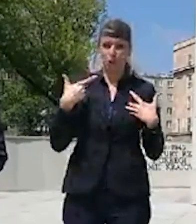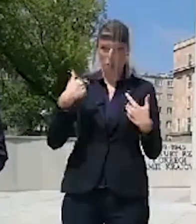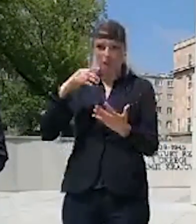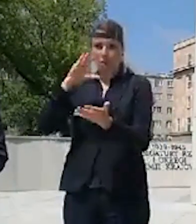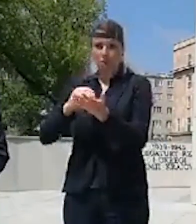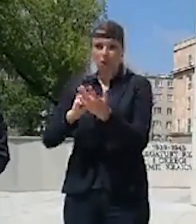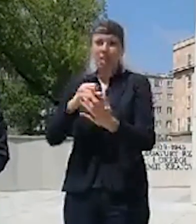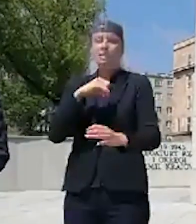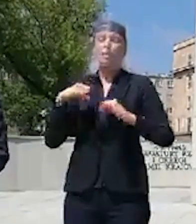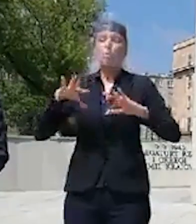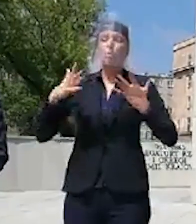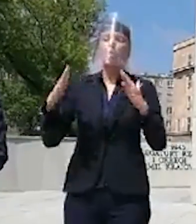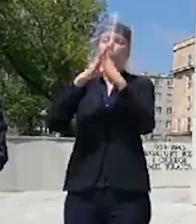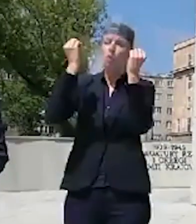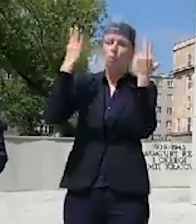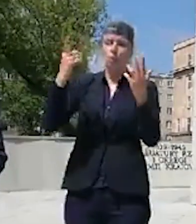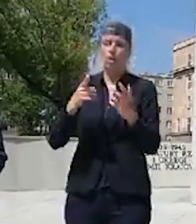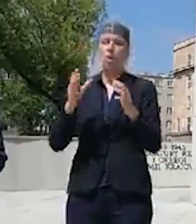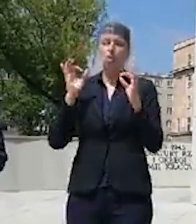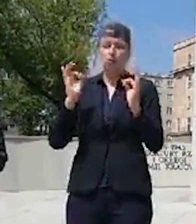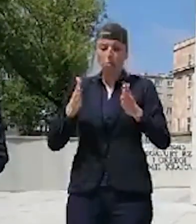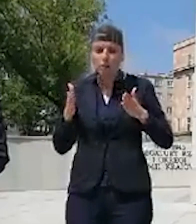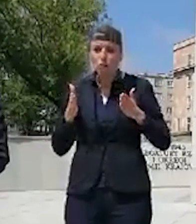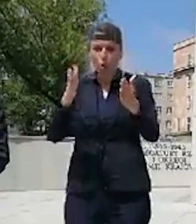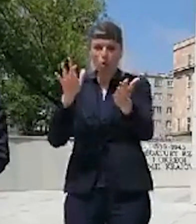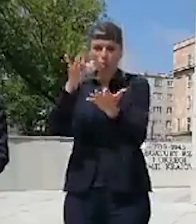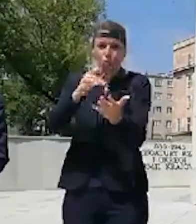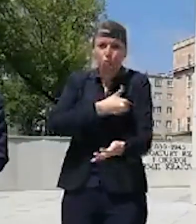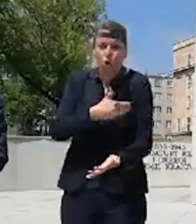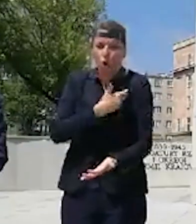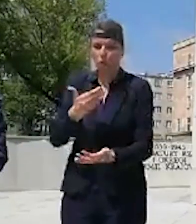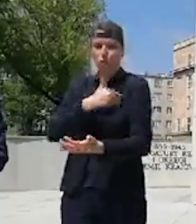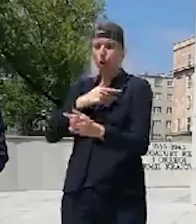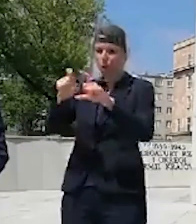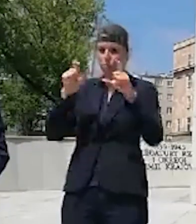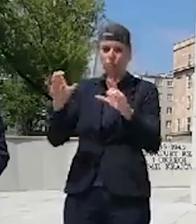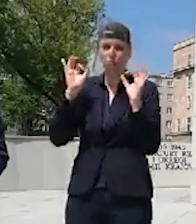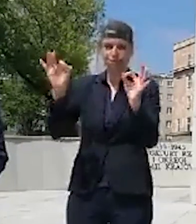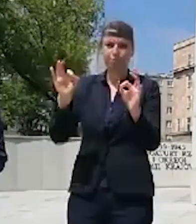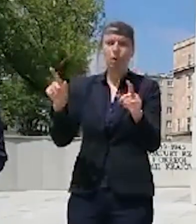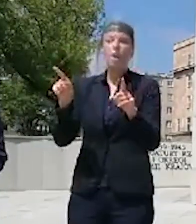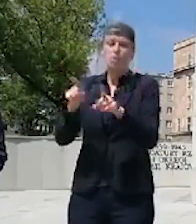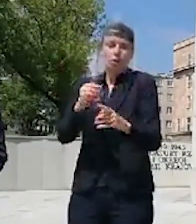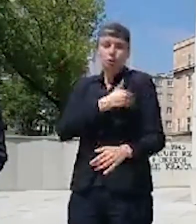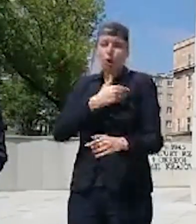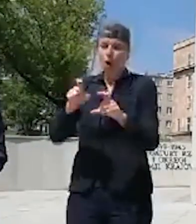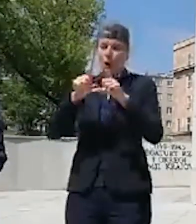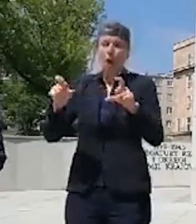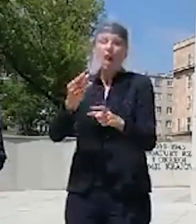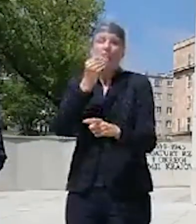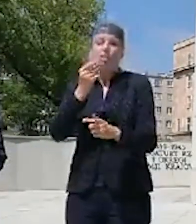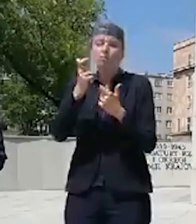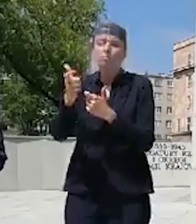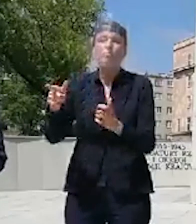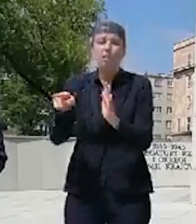dzieci, to dobra droga do tej szkoły, szkoła to dożywianie często dzieci, które znajdują się w trudnej sytuacji, to imprezy